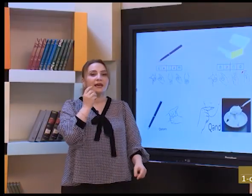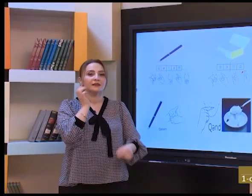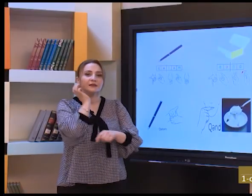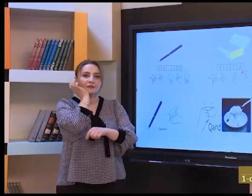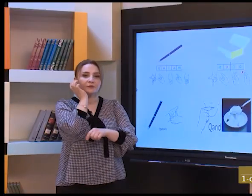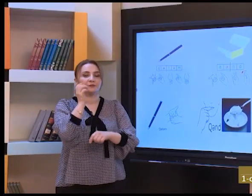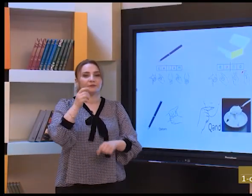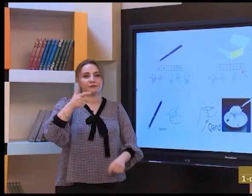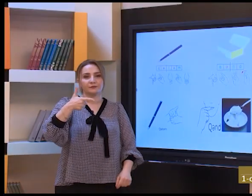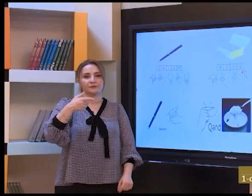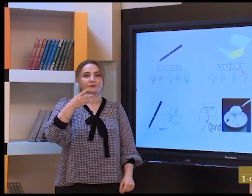qənd,